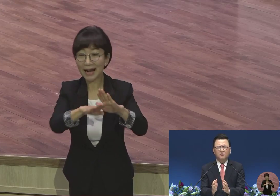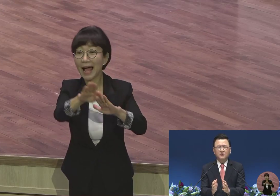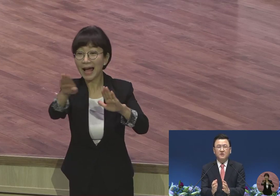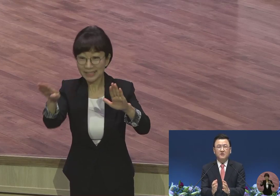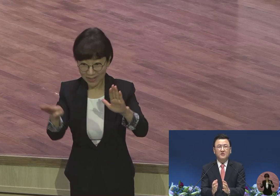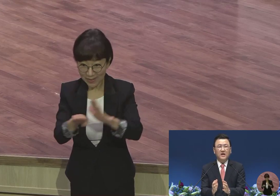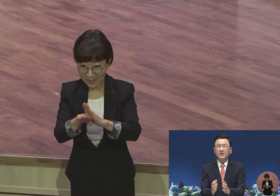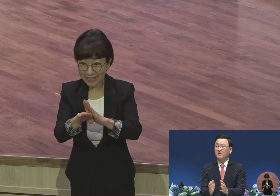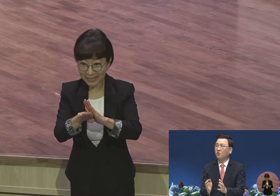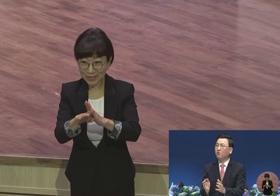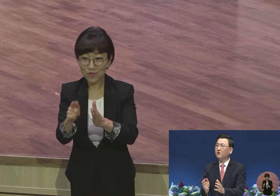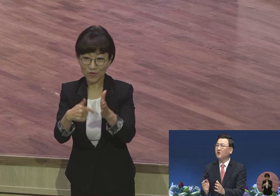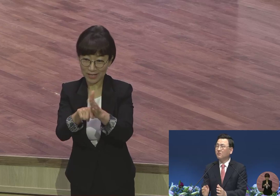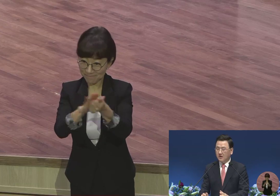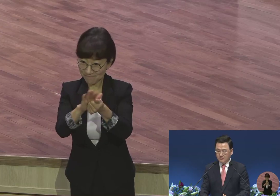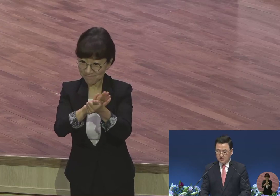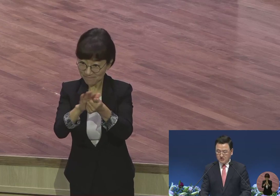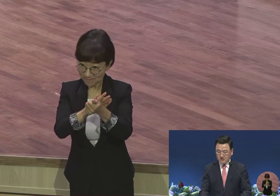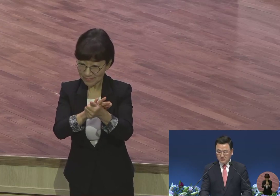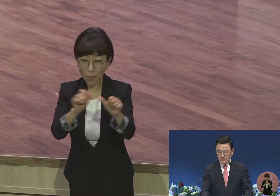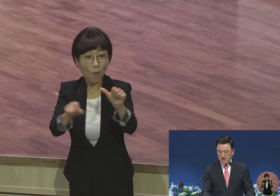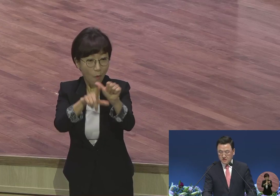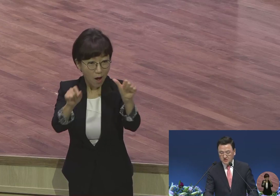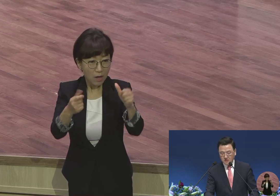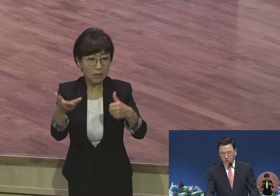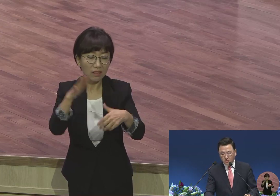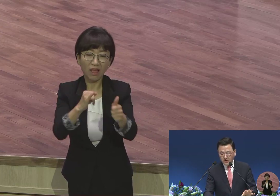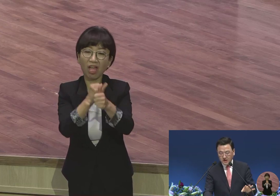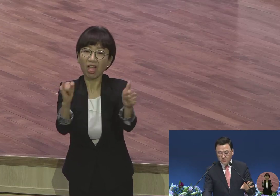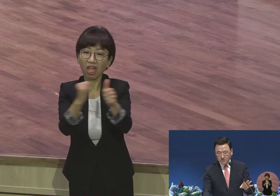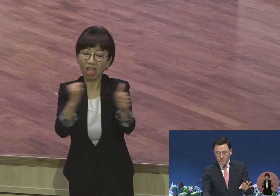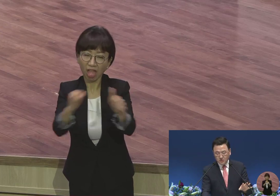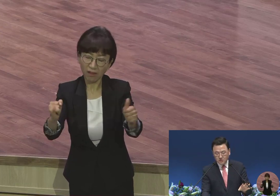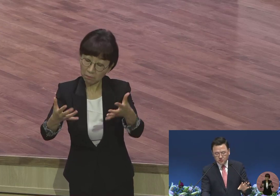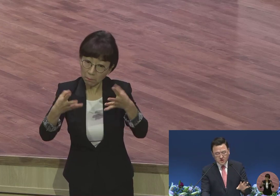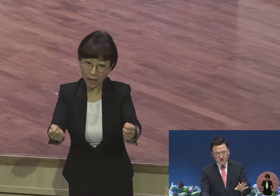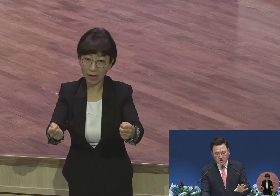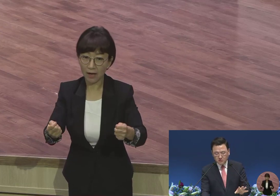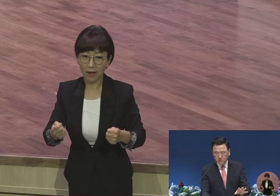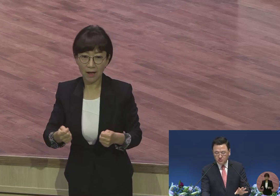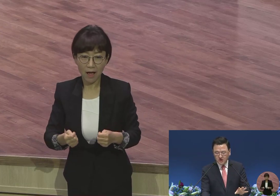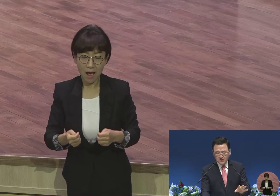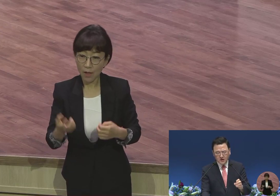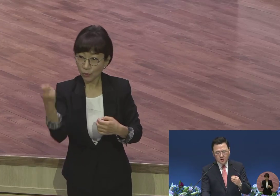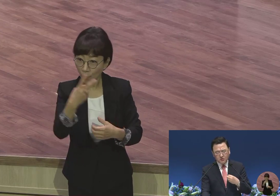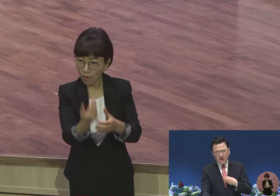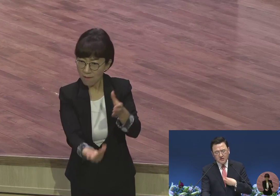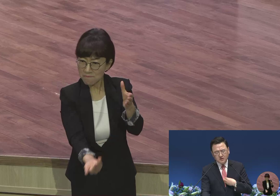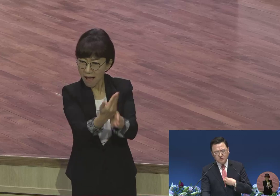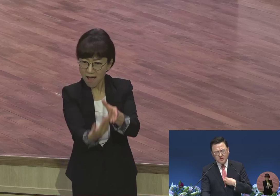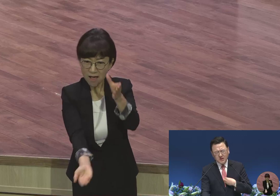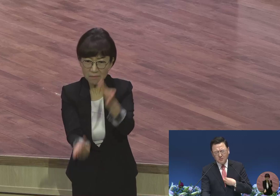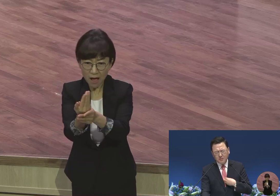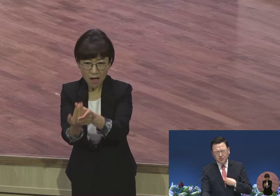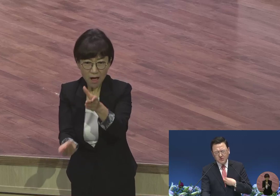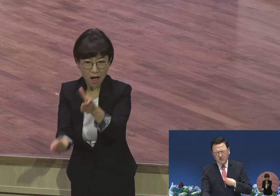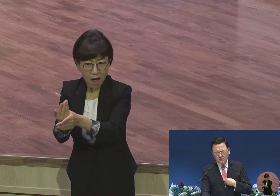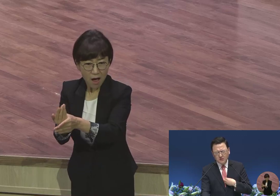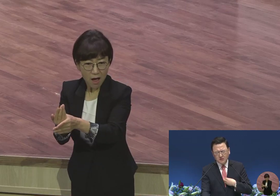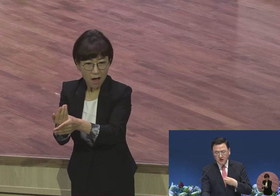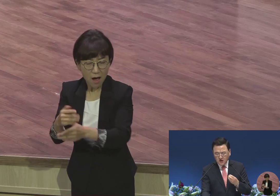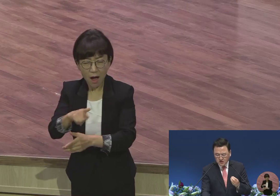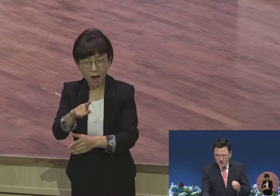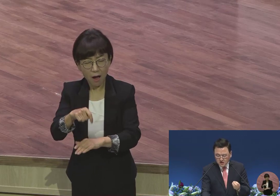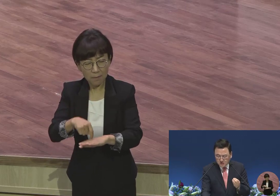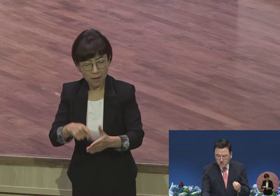이혼율이 많은 곳이 달이 5월이라고 말합니다. 올해 여러분들 수많은 사건 중에 우리 가슴을 참 아픈